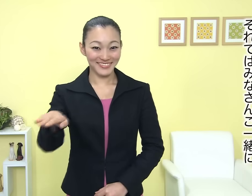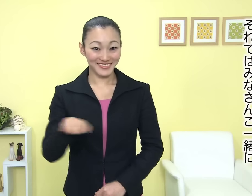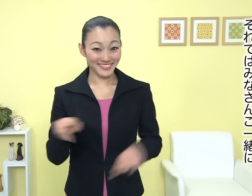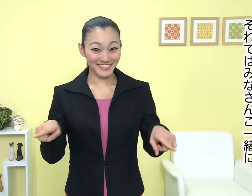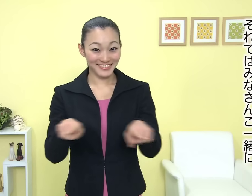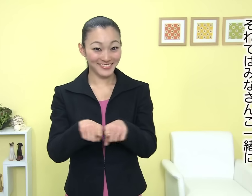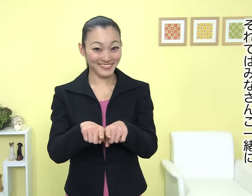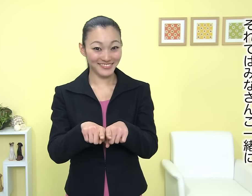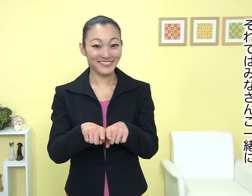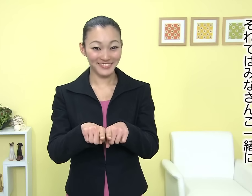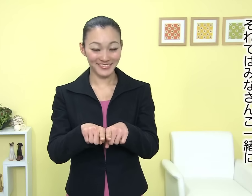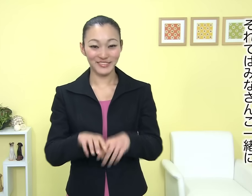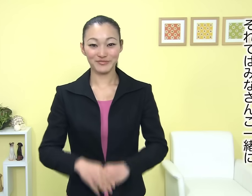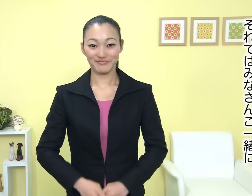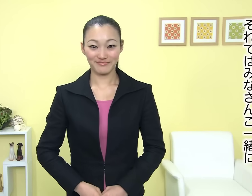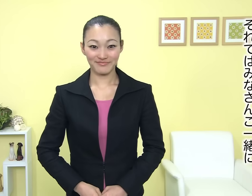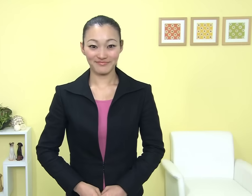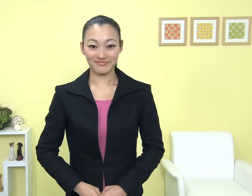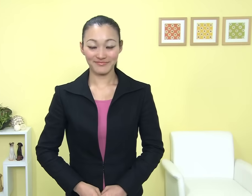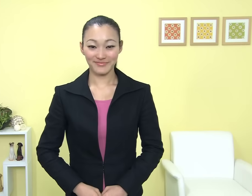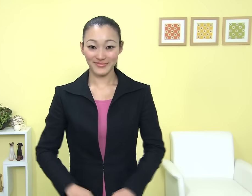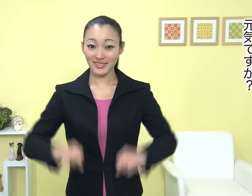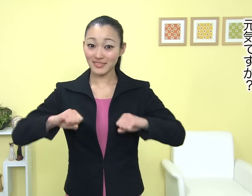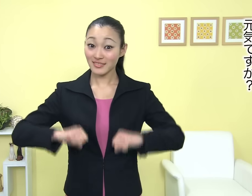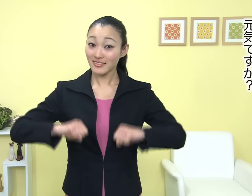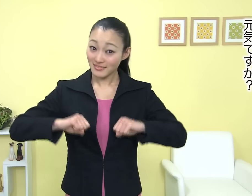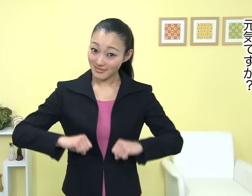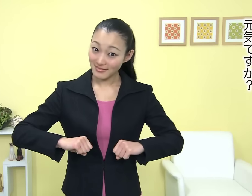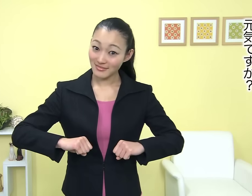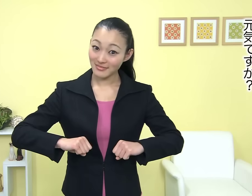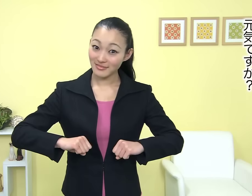それでは皆さんご一緒に、元気ですか？